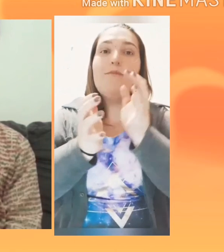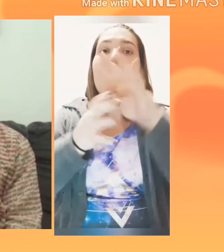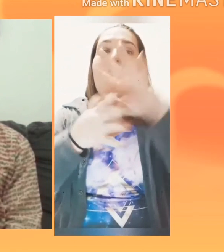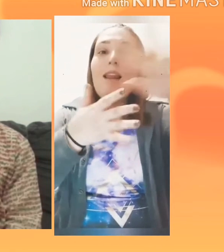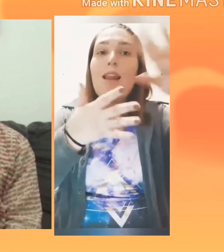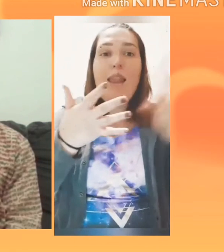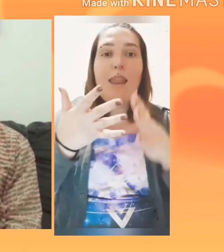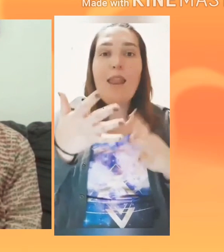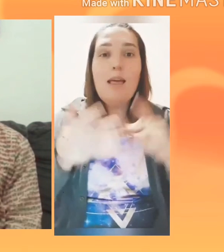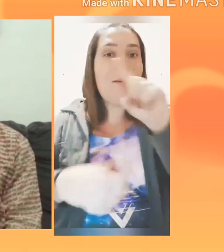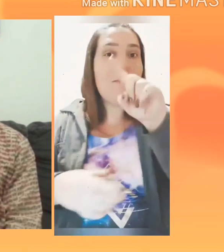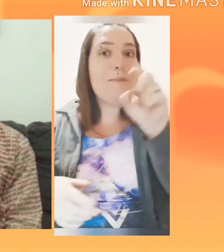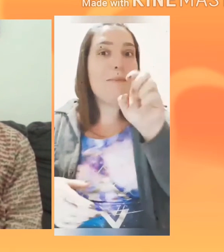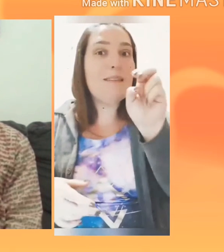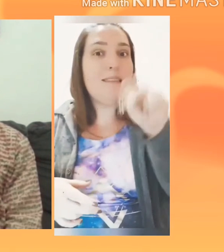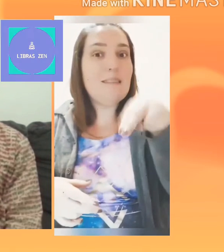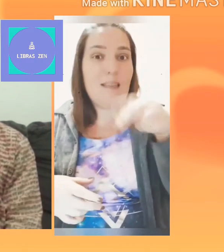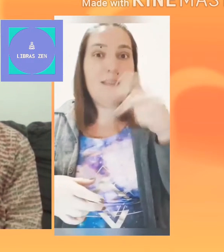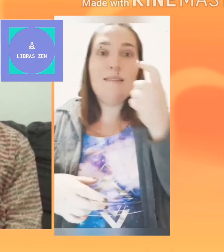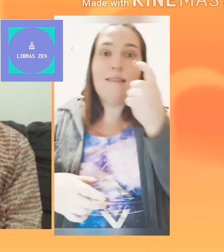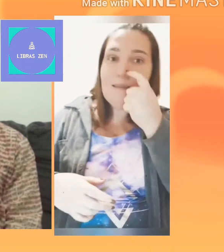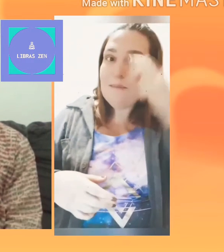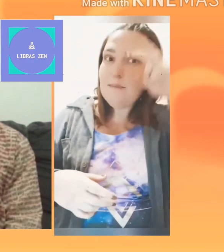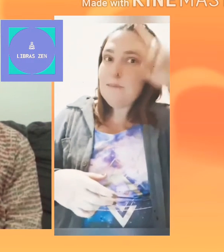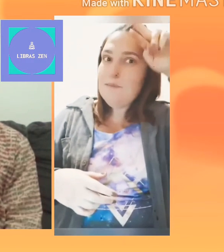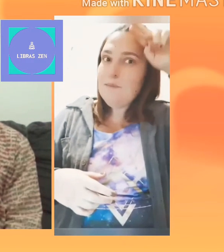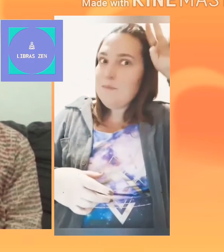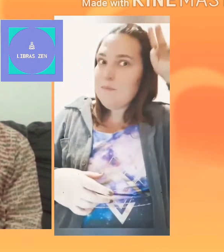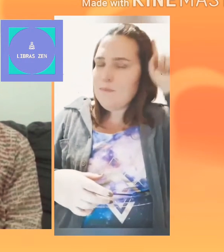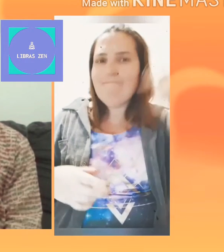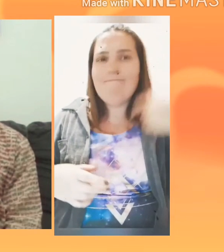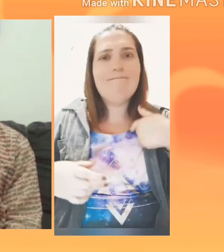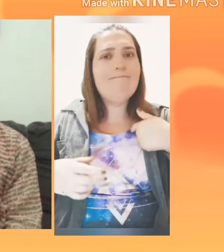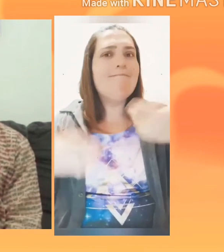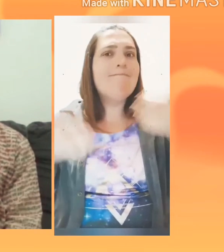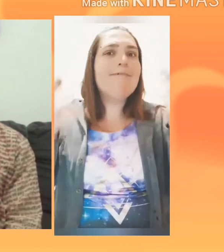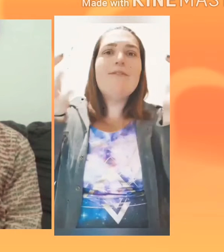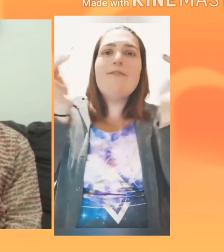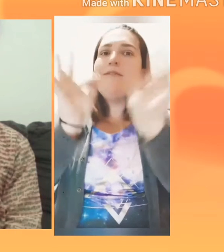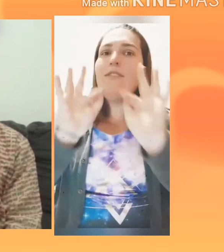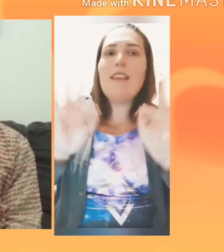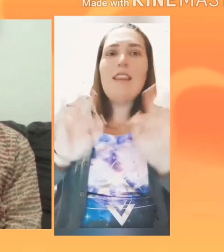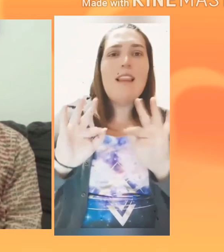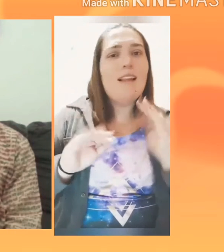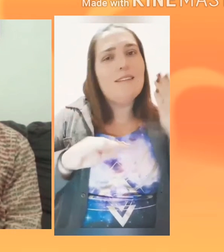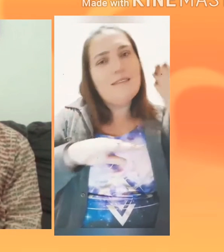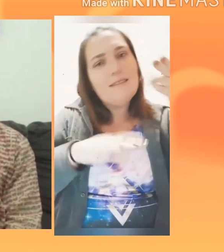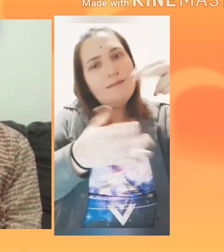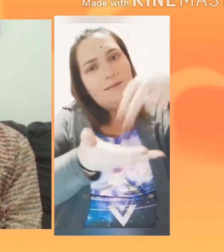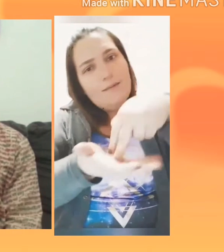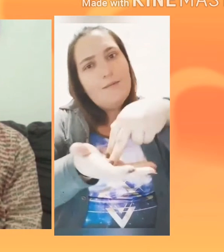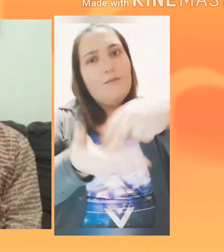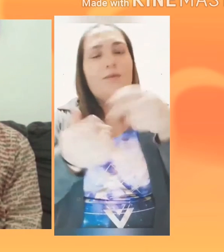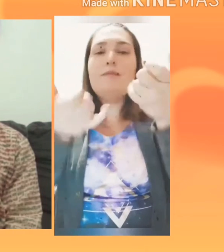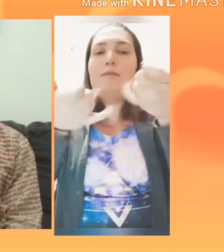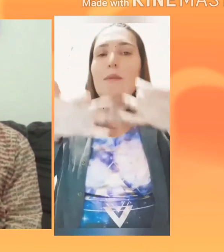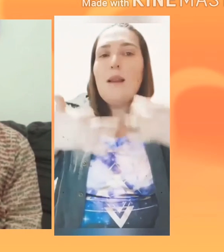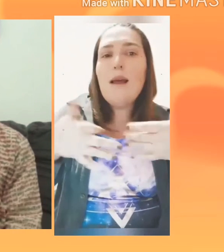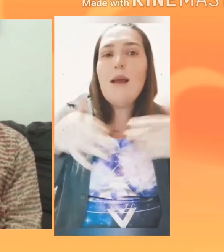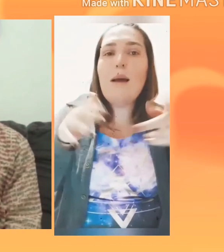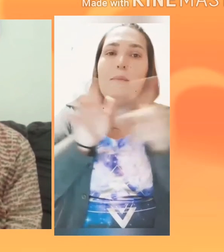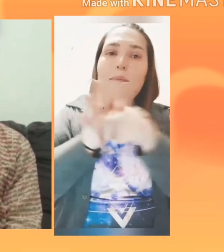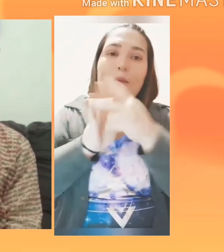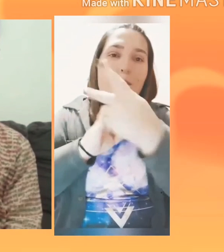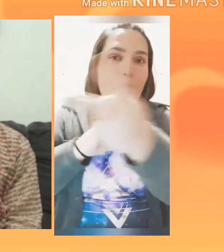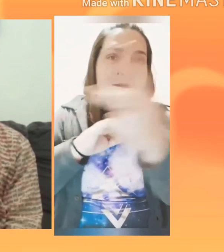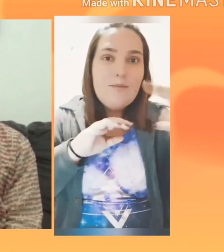Samantha, pessoal do Libra Zen. Muito feliz de me comunicar aqui com vocês da comunidade surda. Vou falar